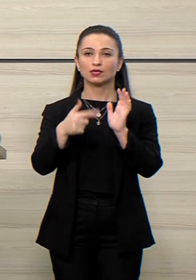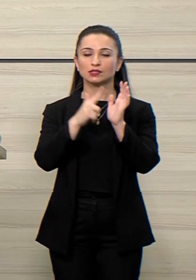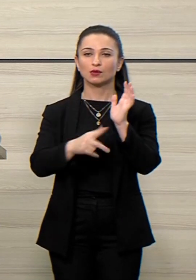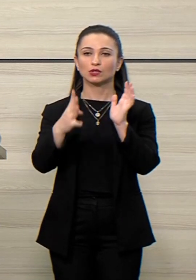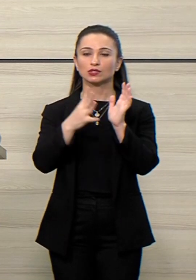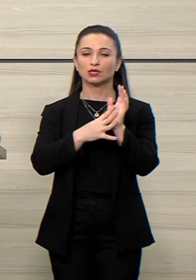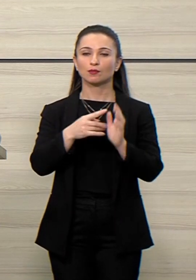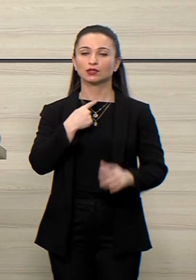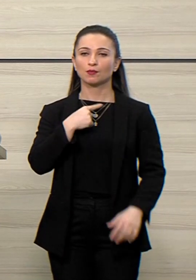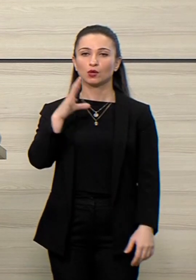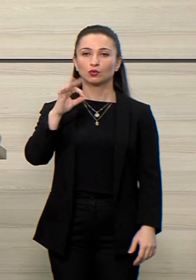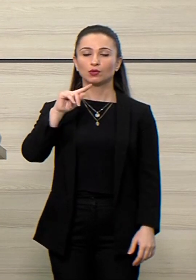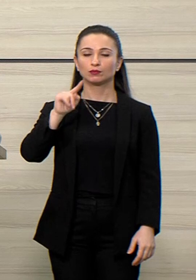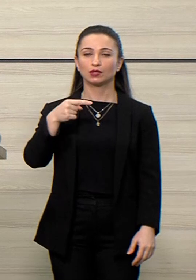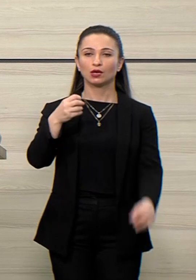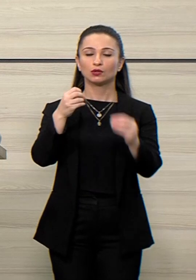2669 ხმა,